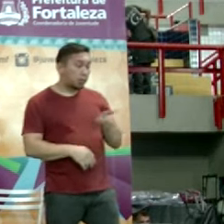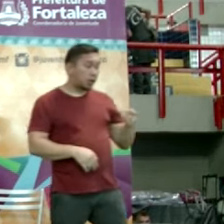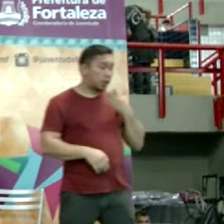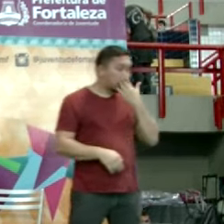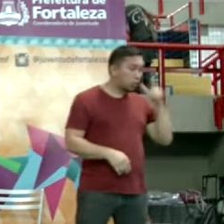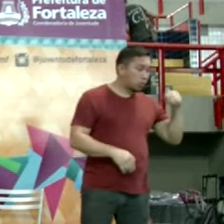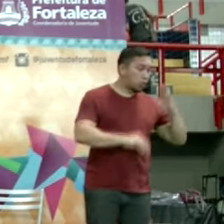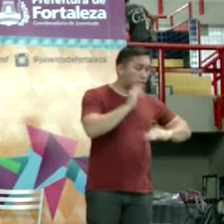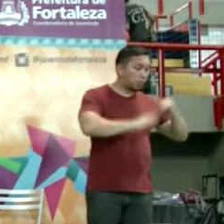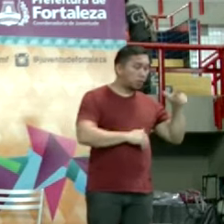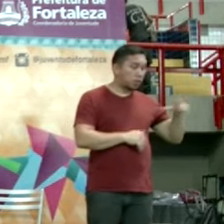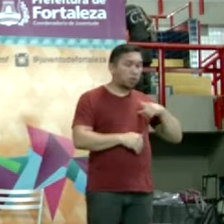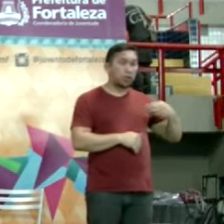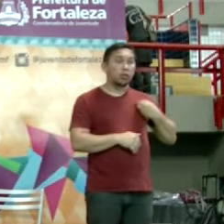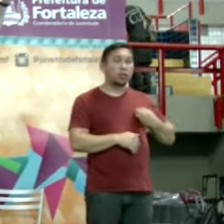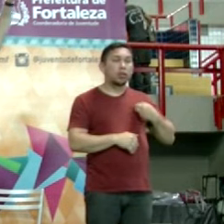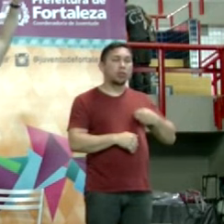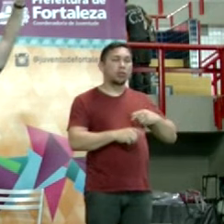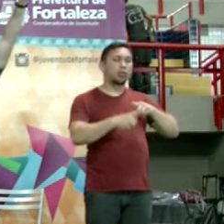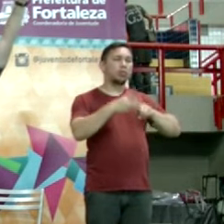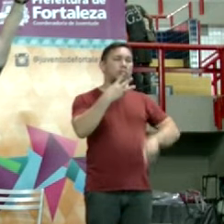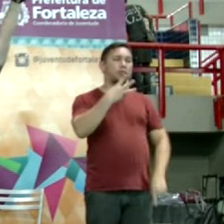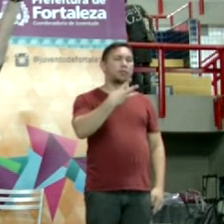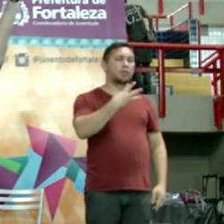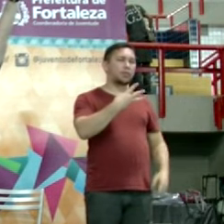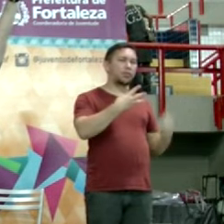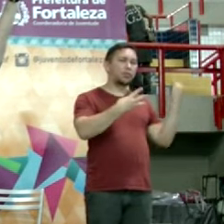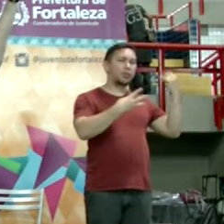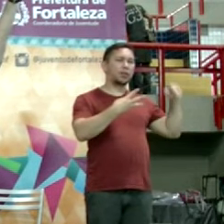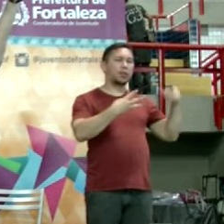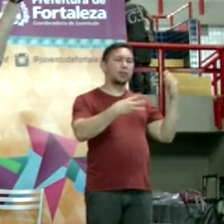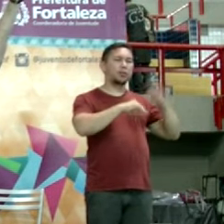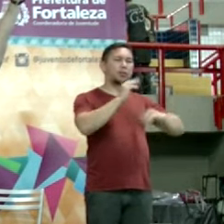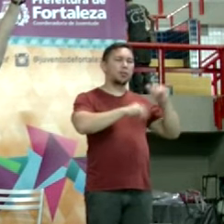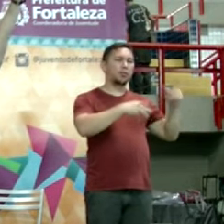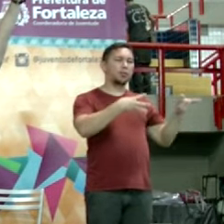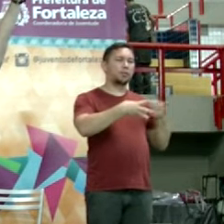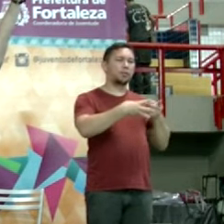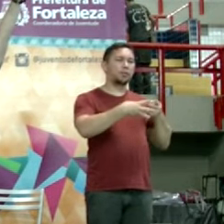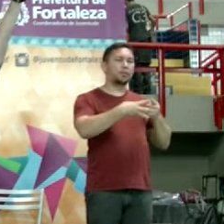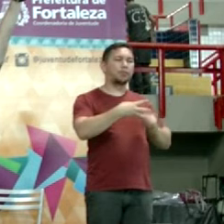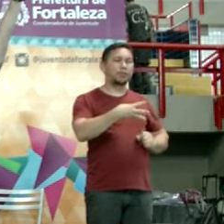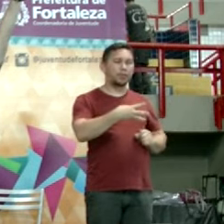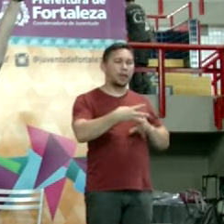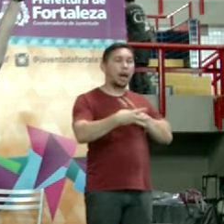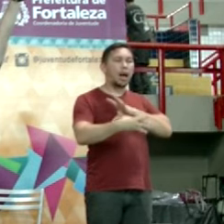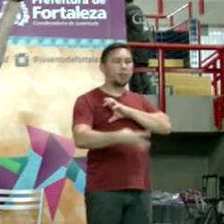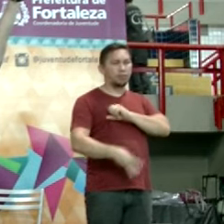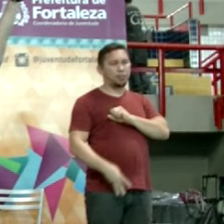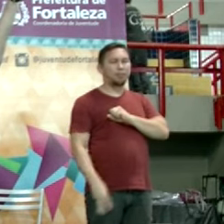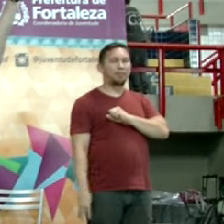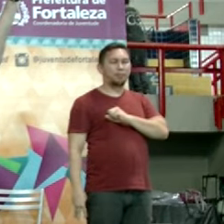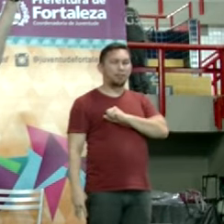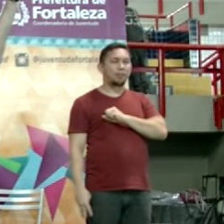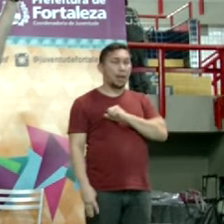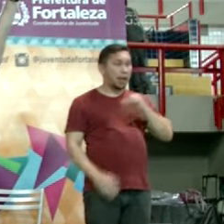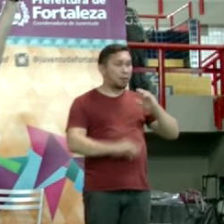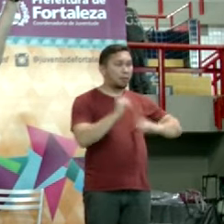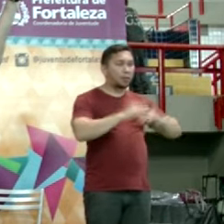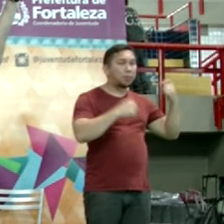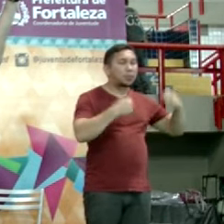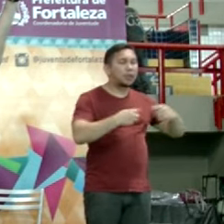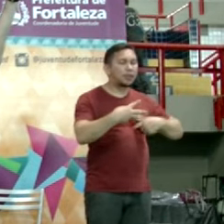quê? Olha só, profissão tem que ter 3 coisas importantes. Primeira coisa, amor.